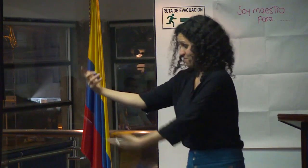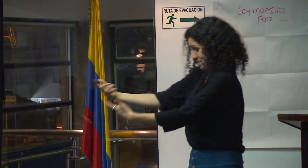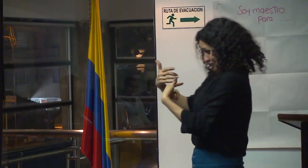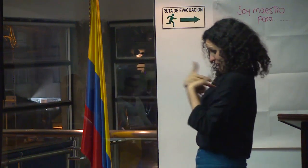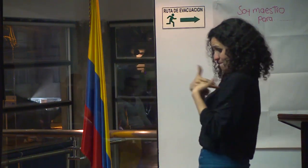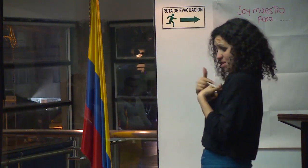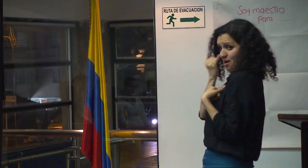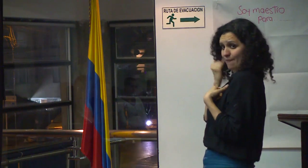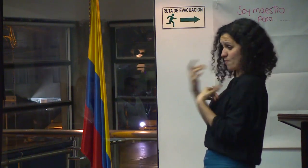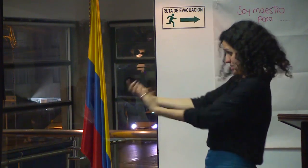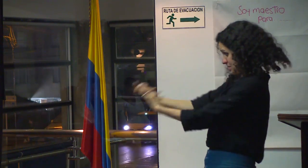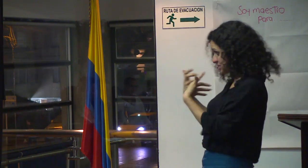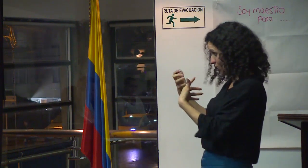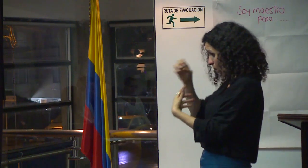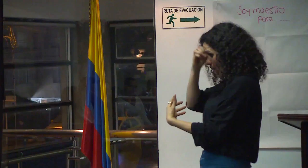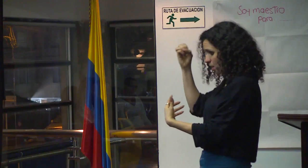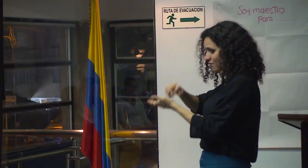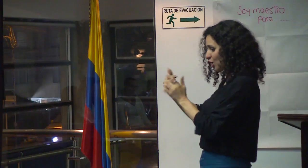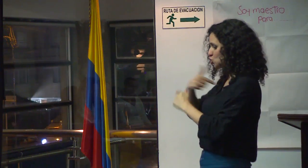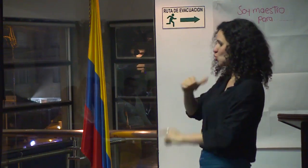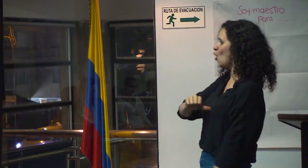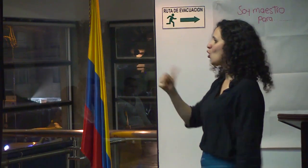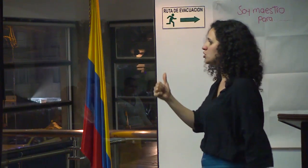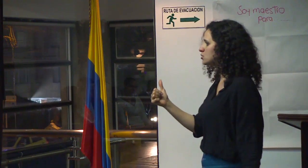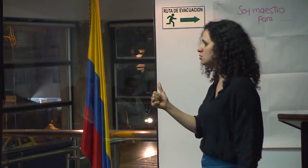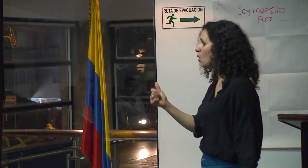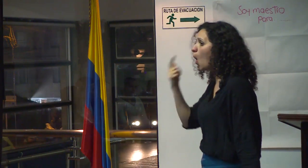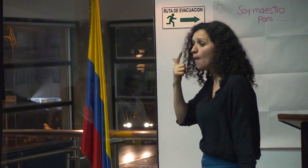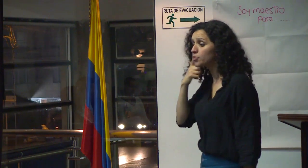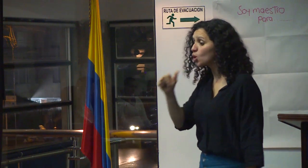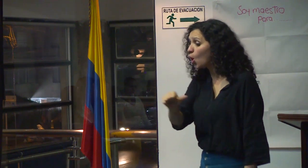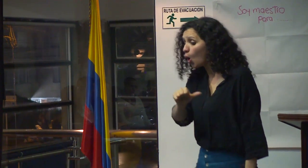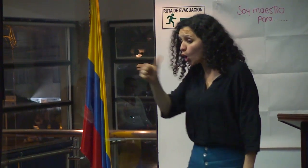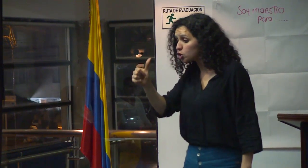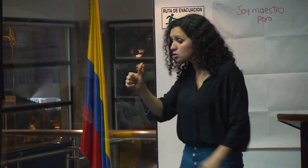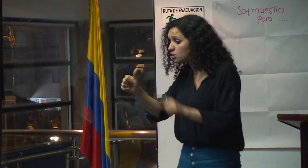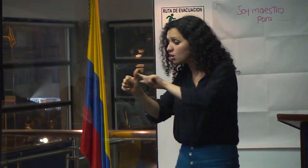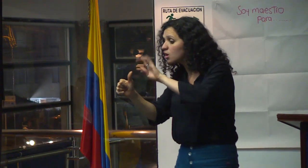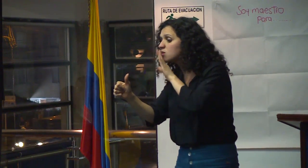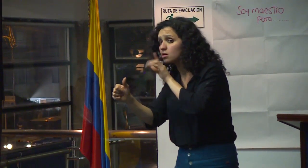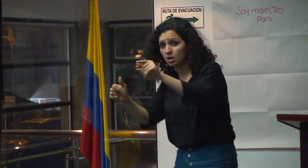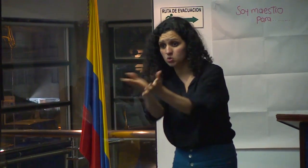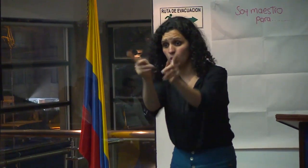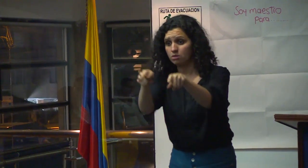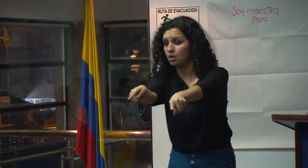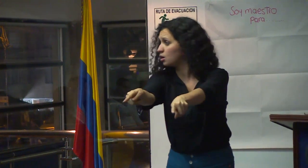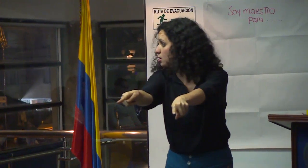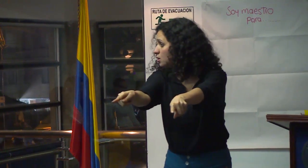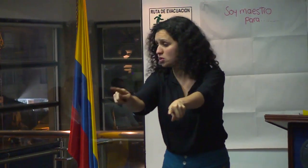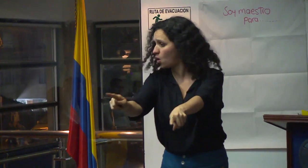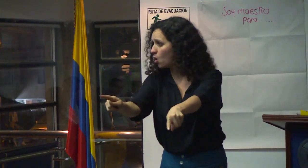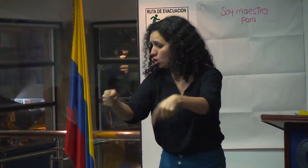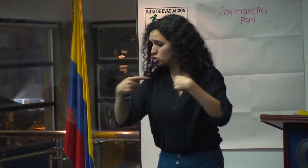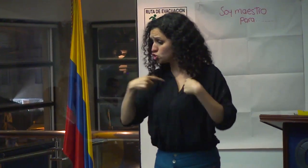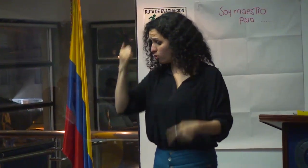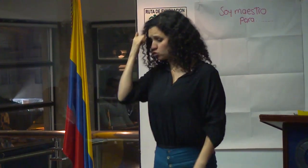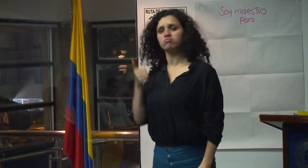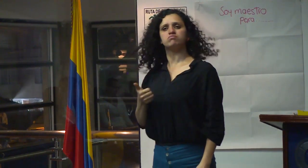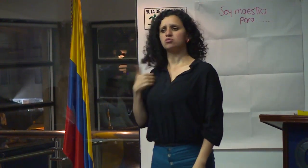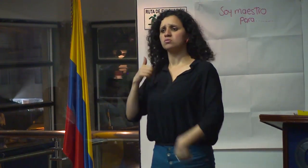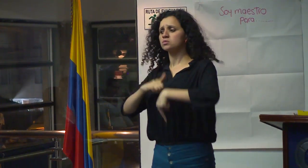¿sí? Entonces, yo tengo que partir del hecho de que el otro no es mi estudiante, ¿sí? Yo no soy el maestro que está bien para llegar al estudiante